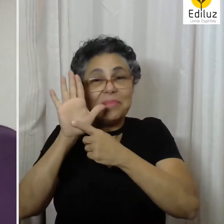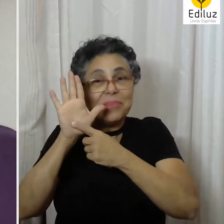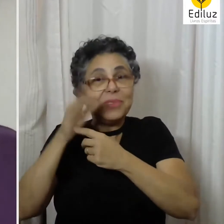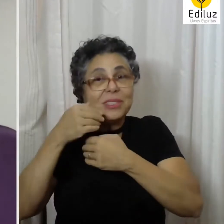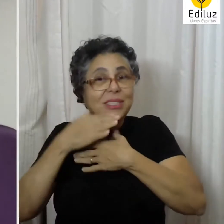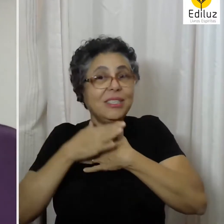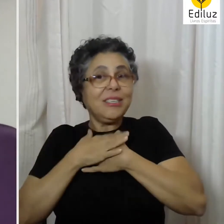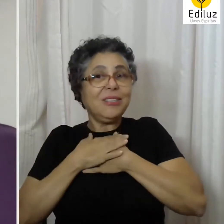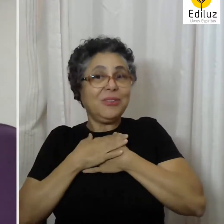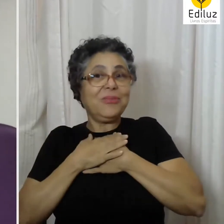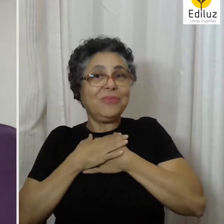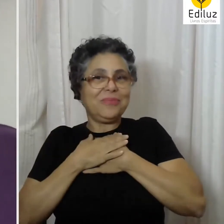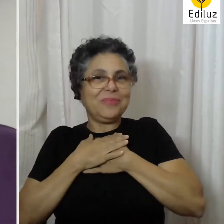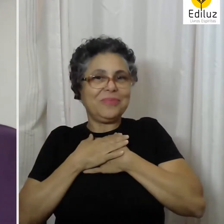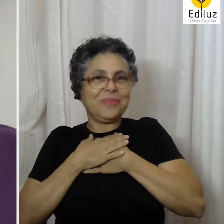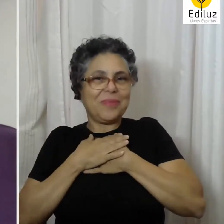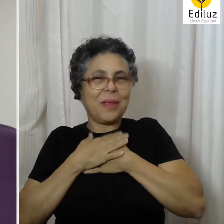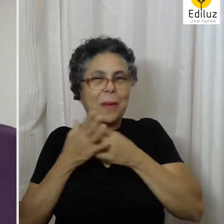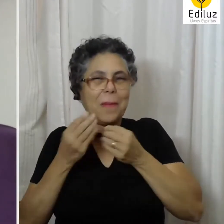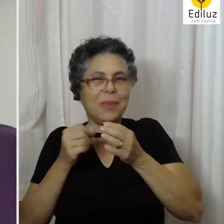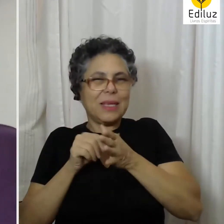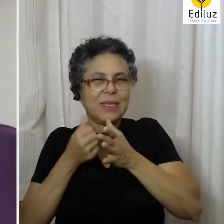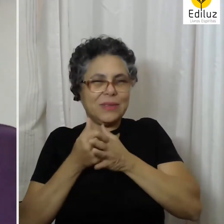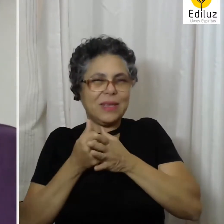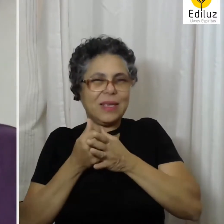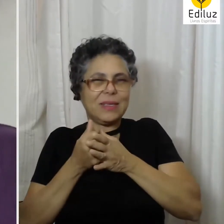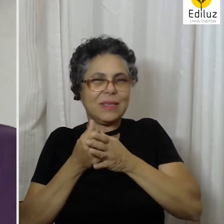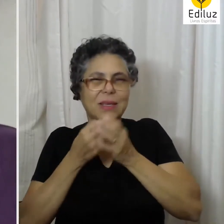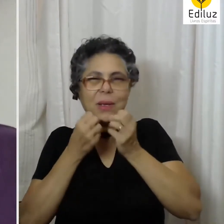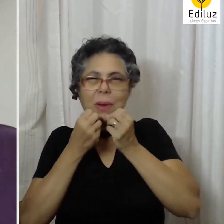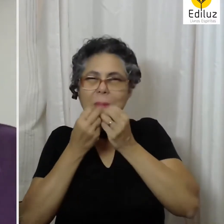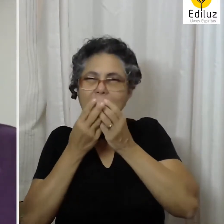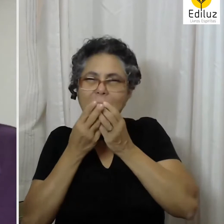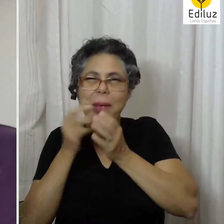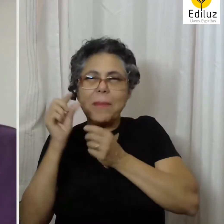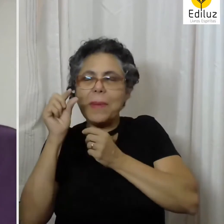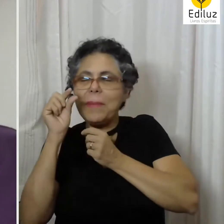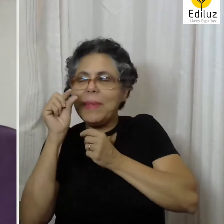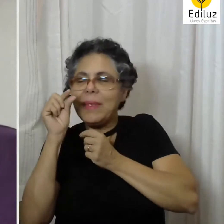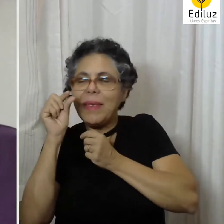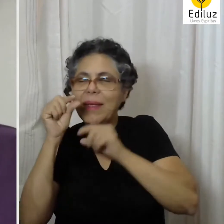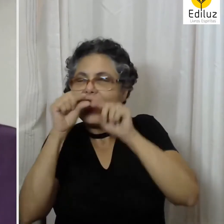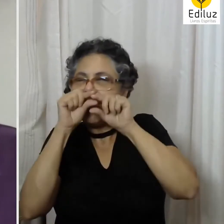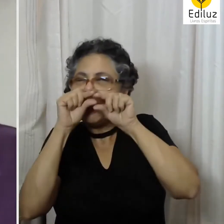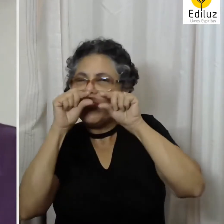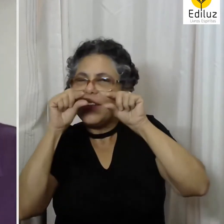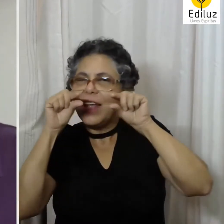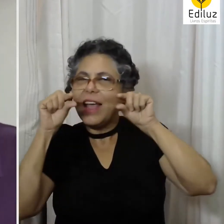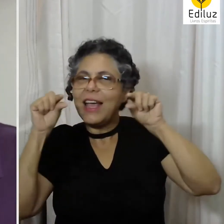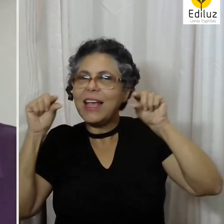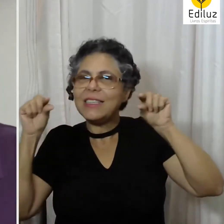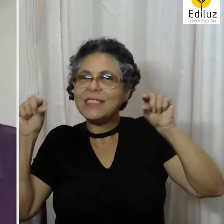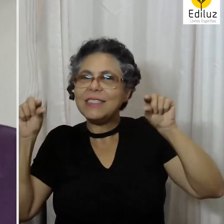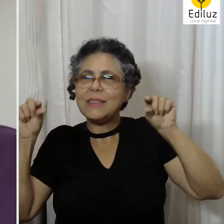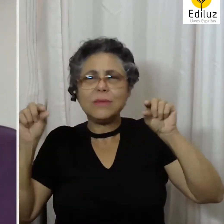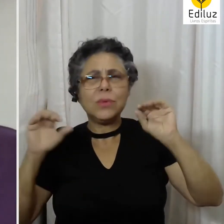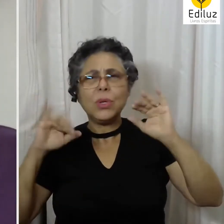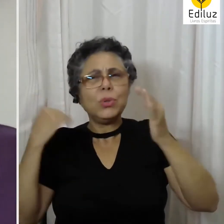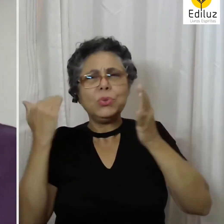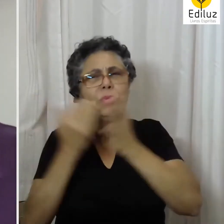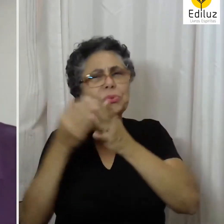Muitas vezes a benevolência está numa pequena e curta frase: tudo vai dar